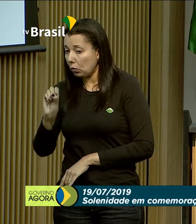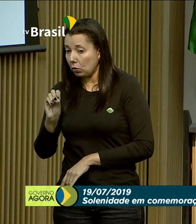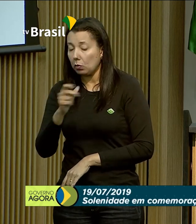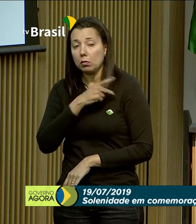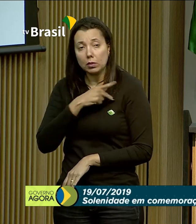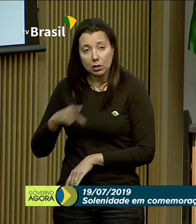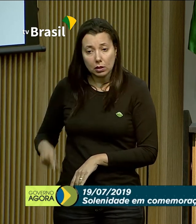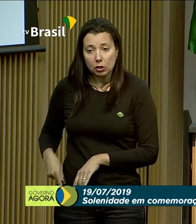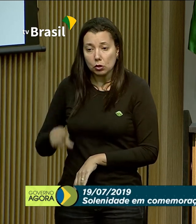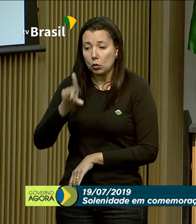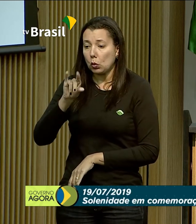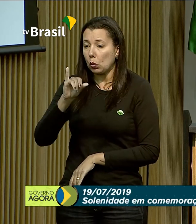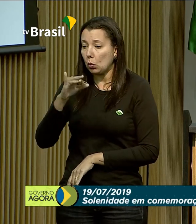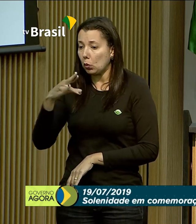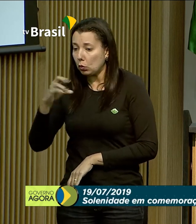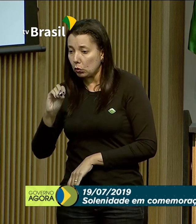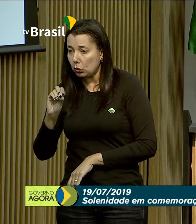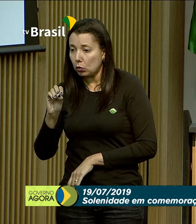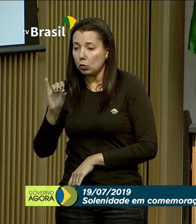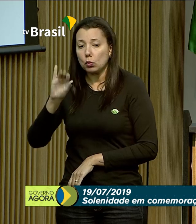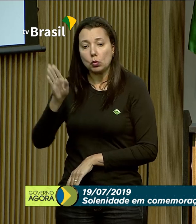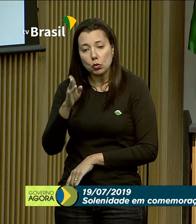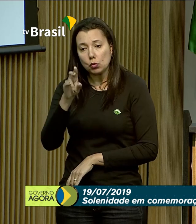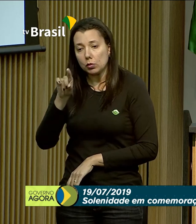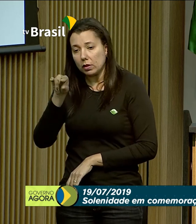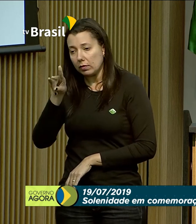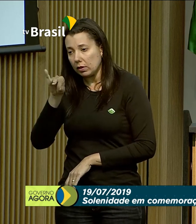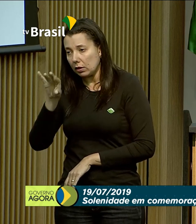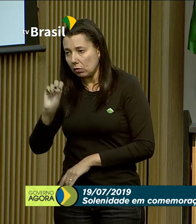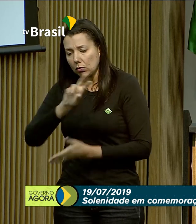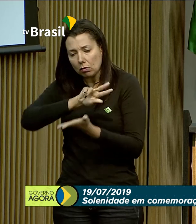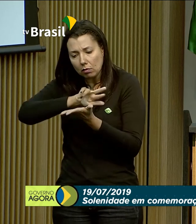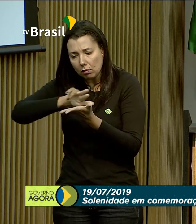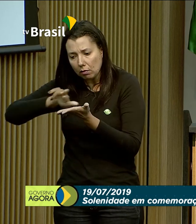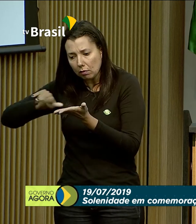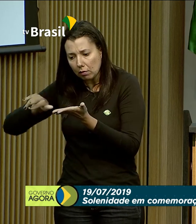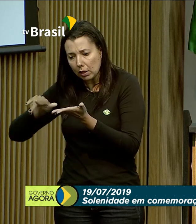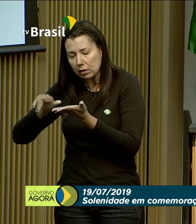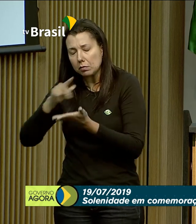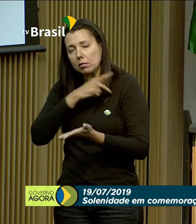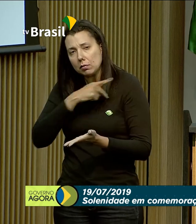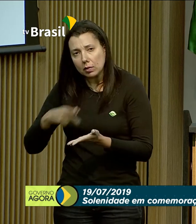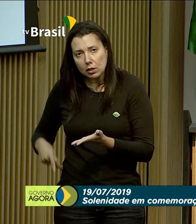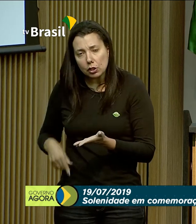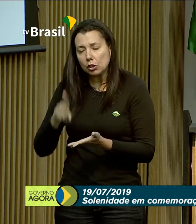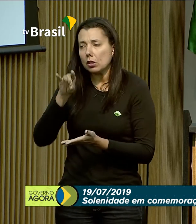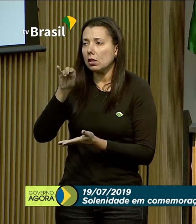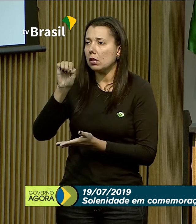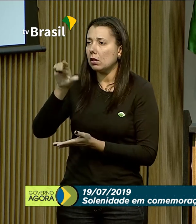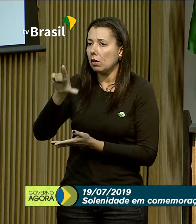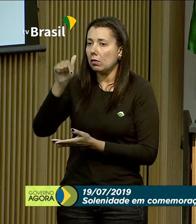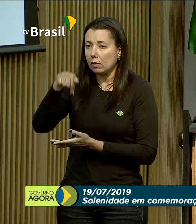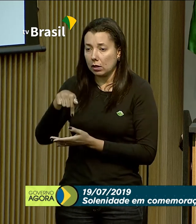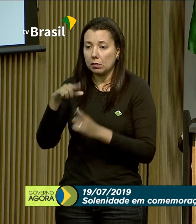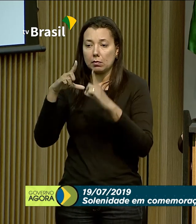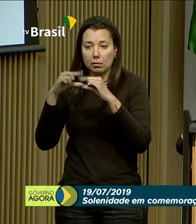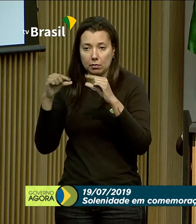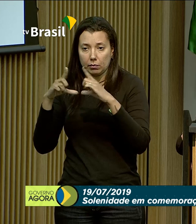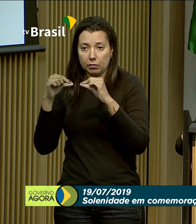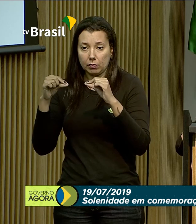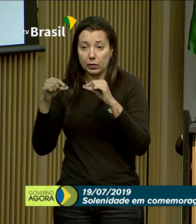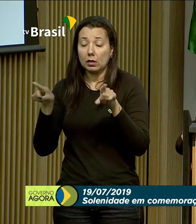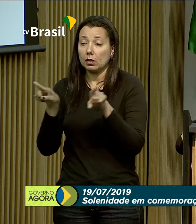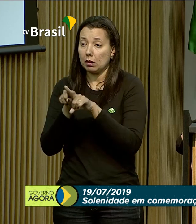Rubens Lopes, o presidente Zé Vanildo, o presidente Felipe Feijó e o presidente Daniel aqui de Brasília,